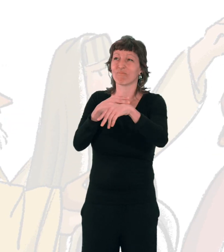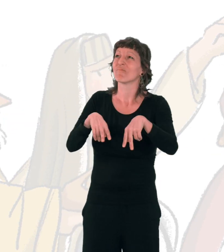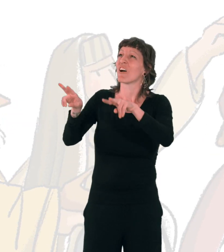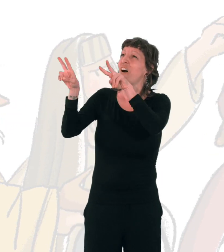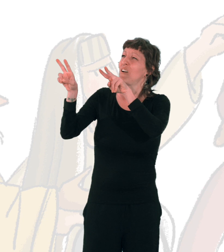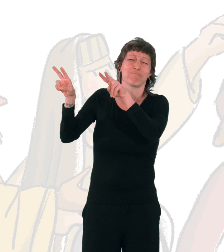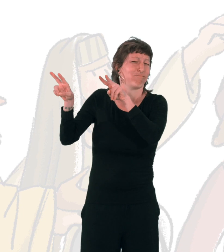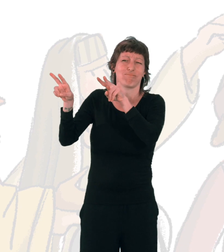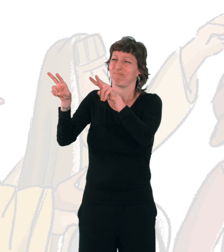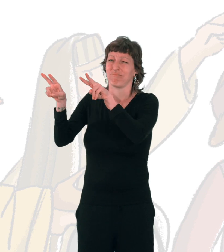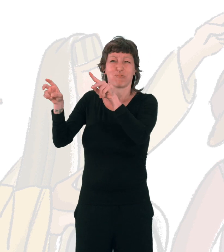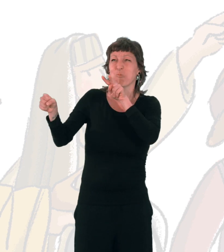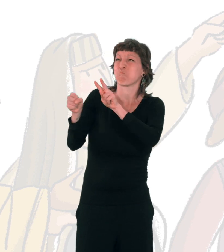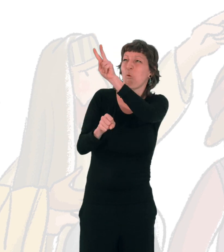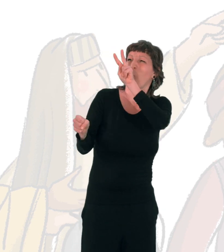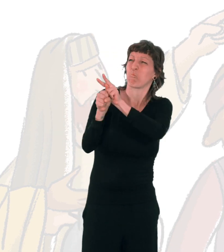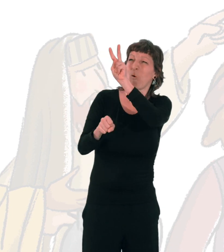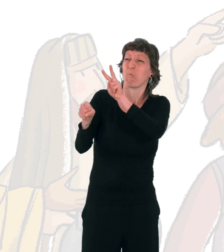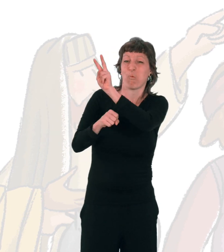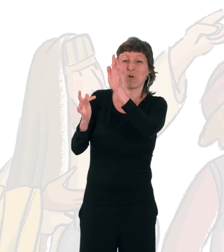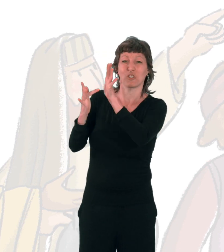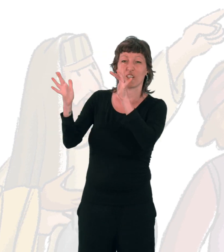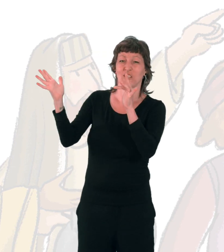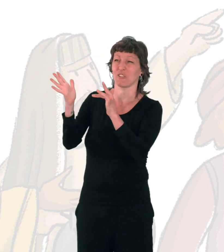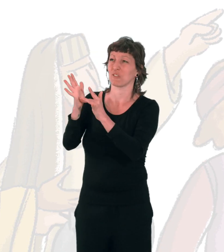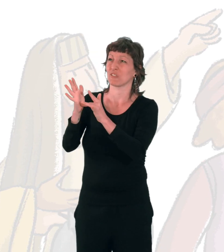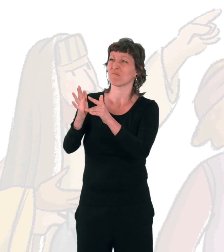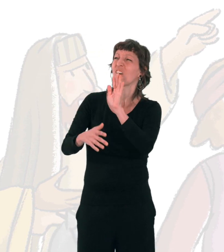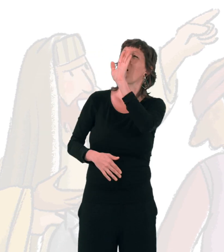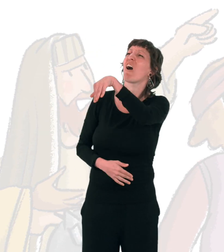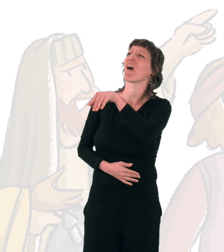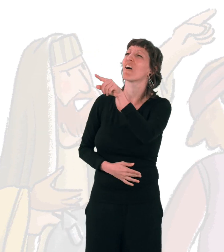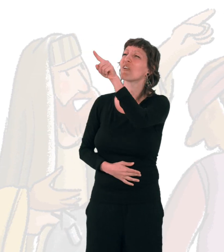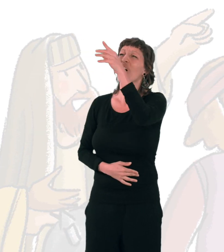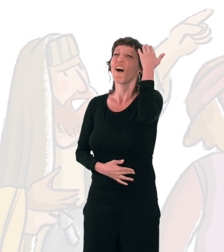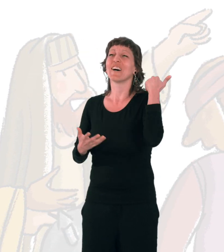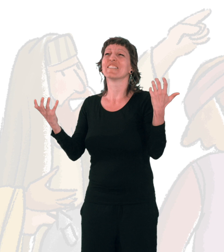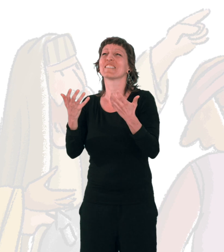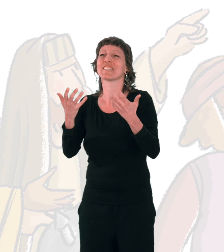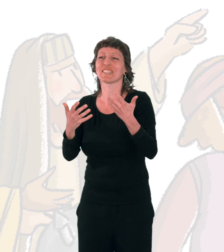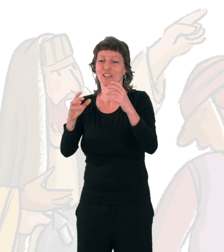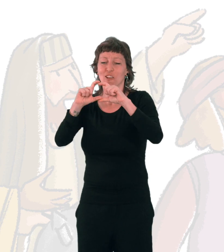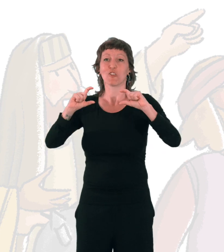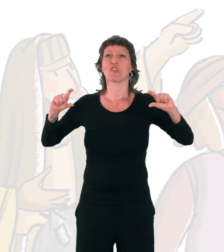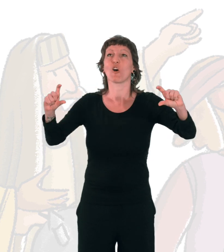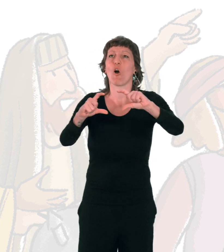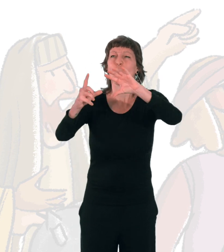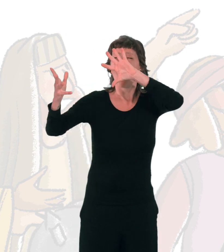tête et ils insultent Jésus en disant « Hé, tu voulais détruire le temple et